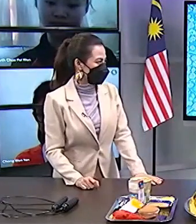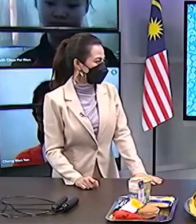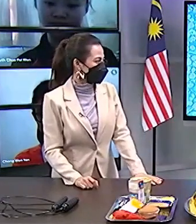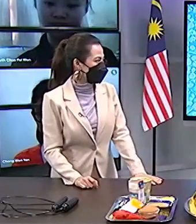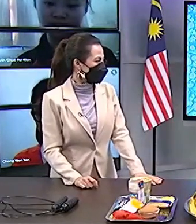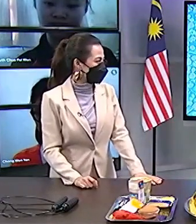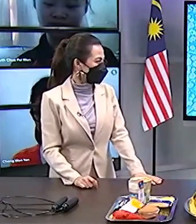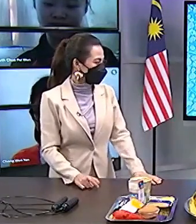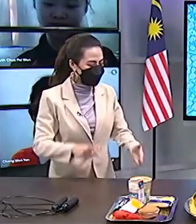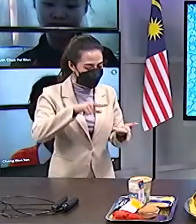ayam goreng.